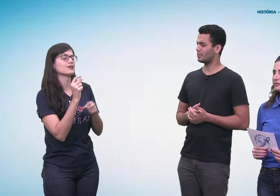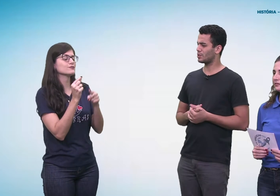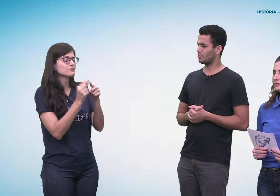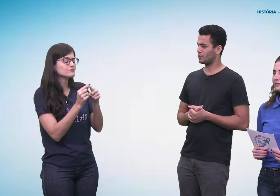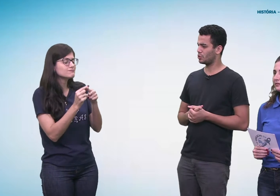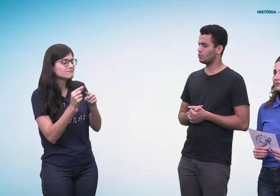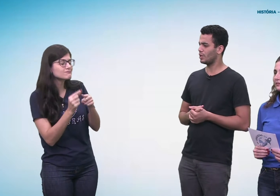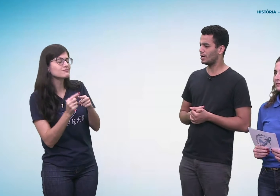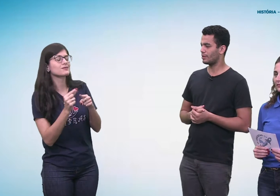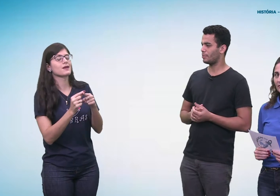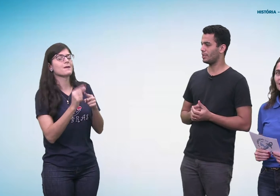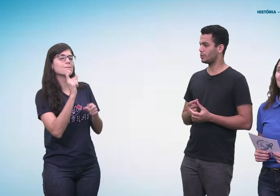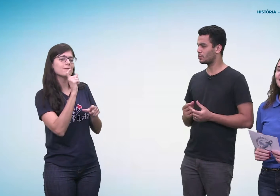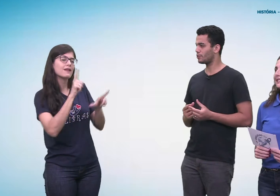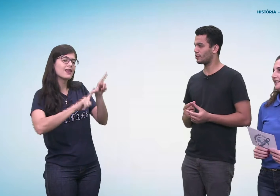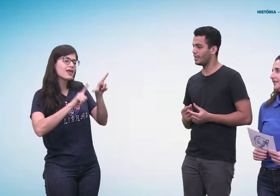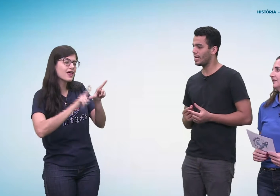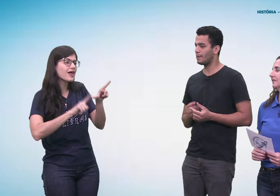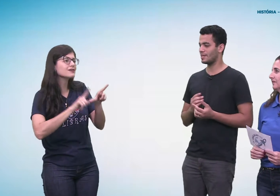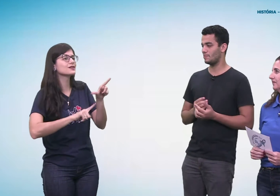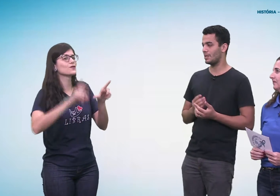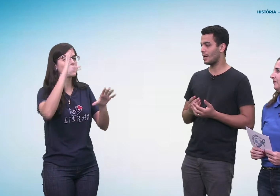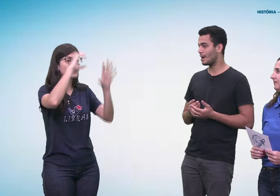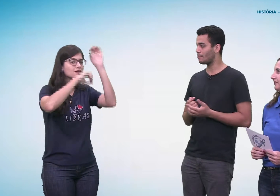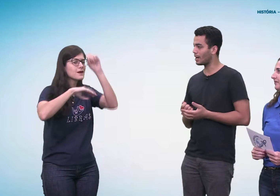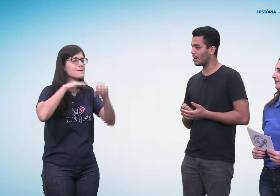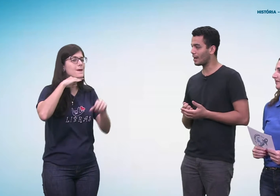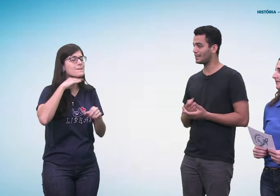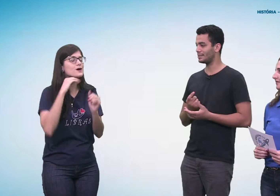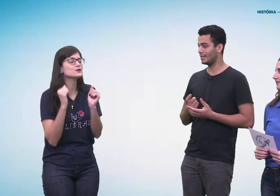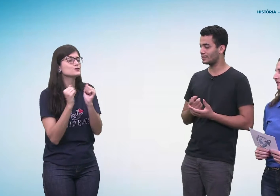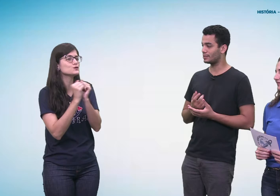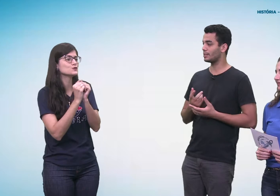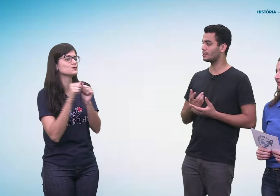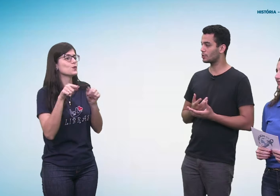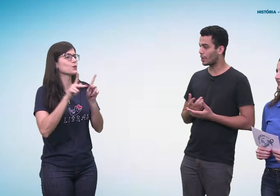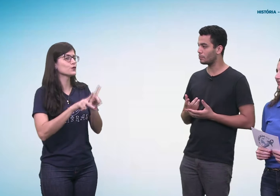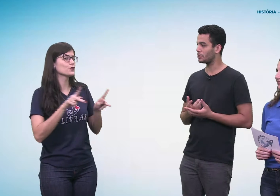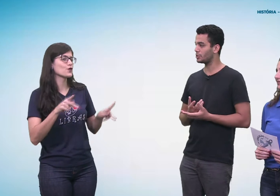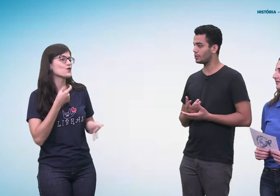mais ou menos de 1 ano, aprendendo os fonemas, BA, BA, as letras, tentando repetir,